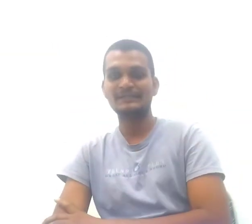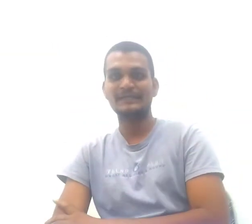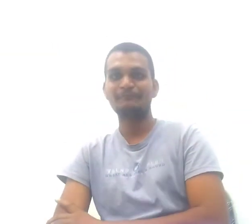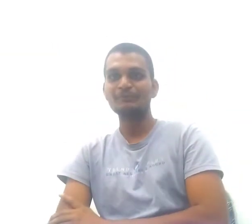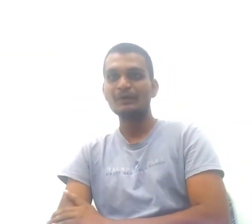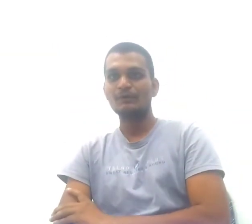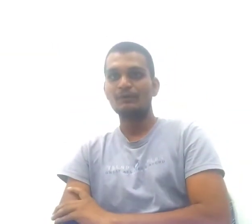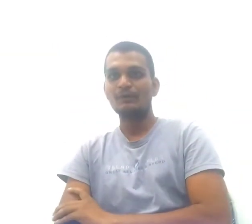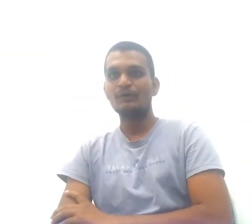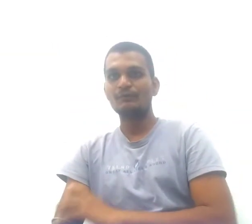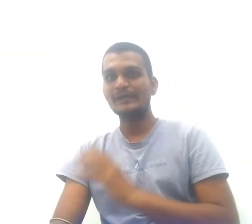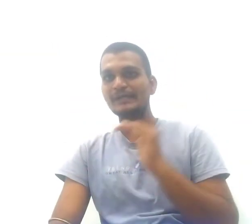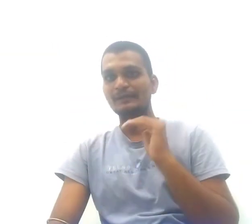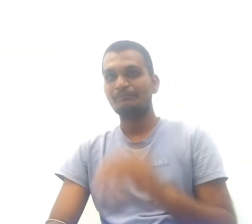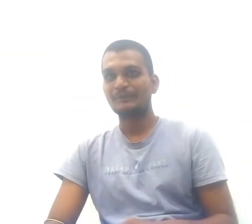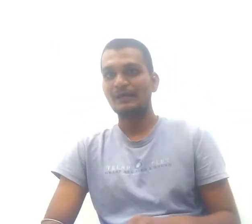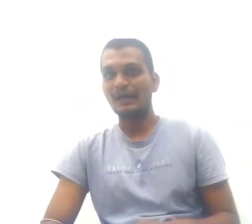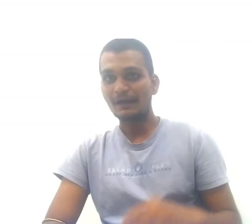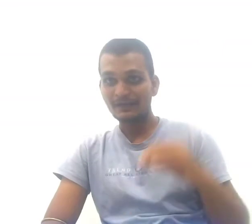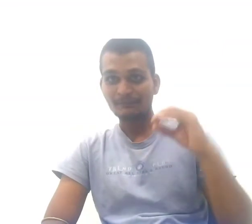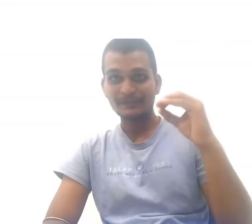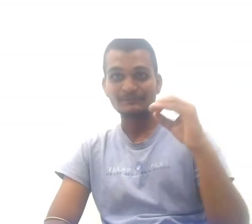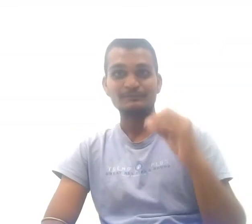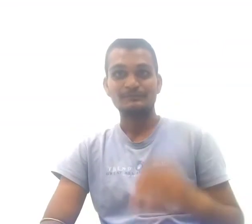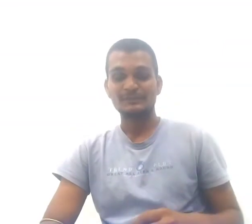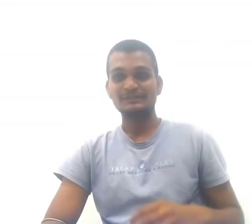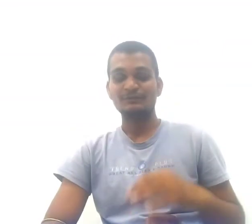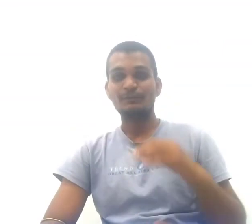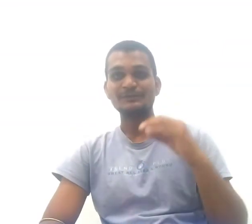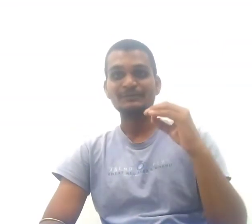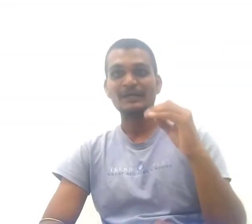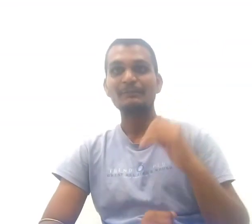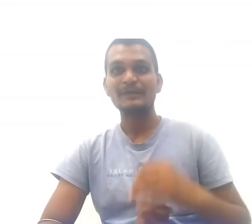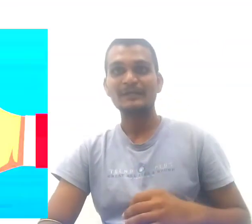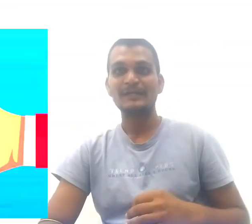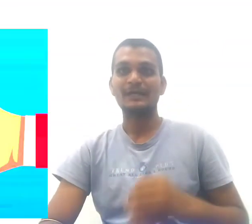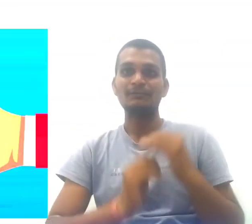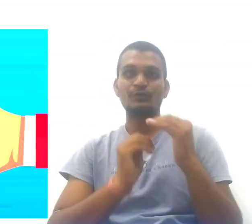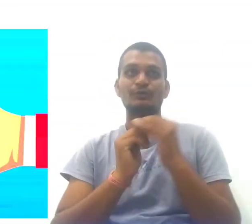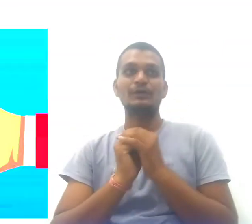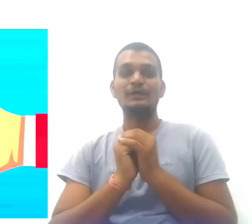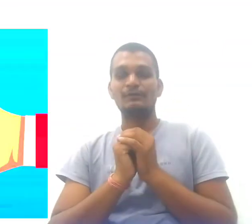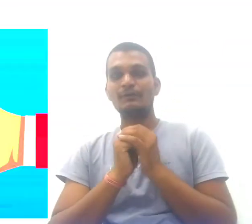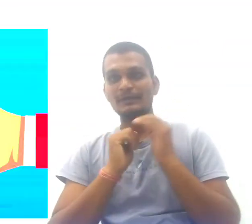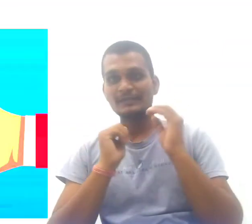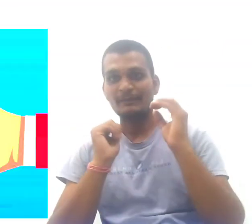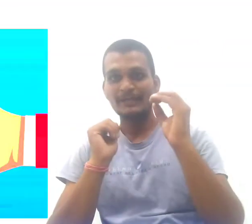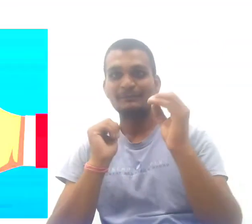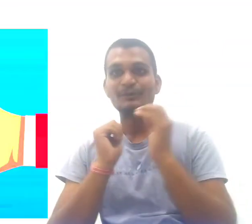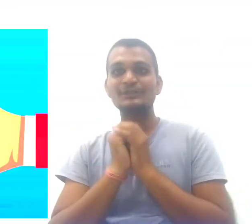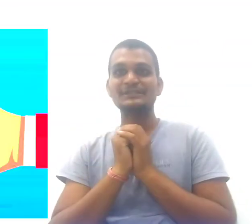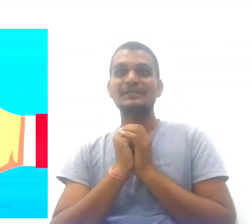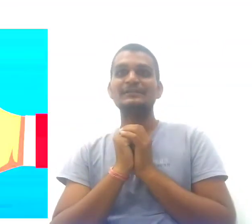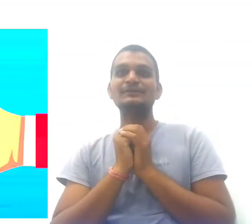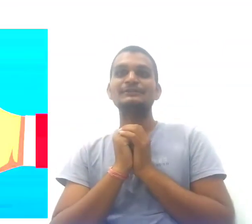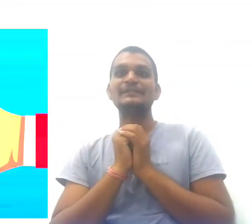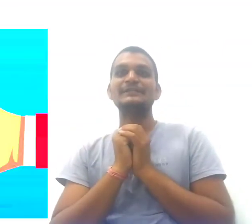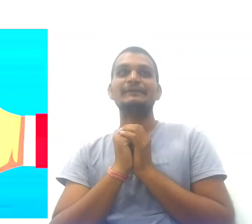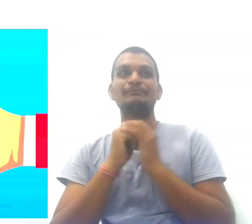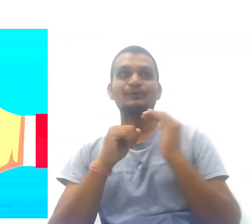है। और वही अगर अपन किसी ऑफिस में काम कर रहे हैं हम लोग, और यदि हमारे एम्प्लॉयर से गलती हो जाती है तो